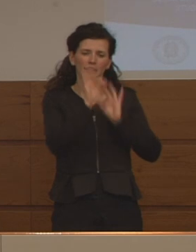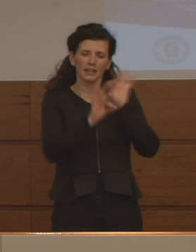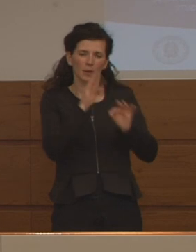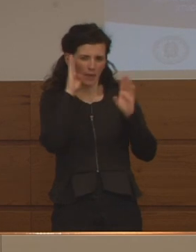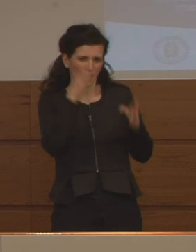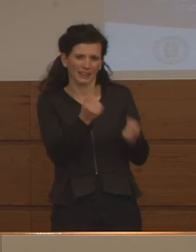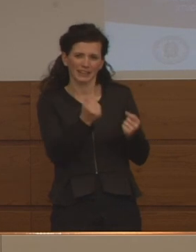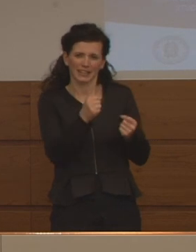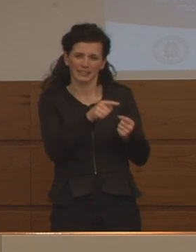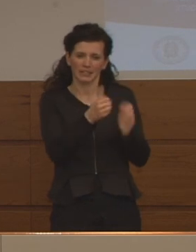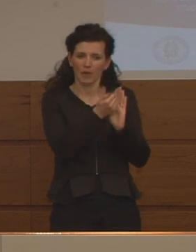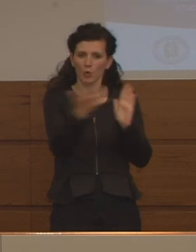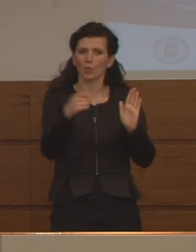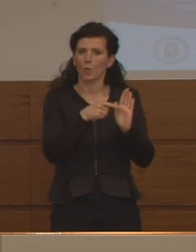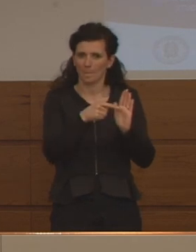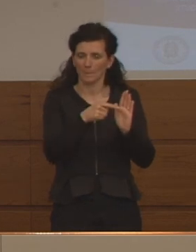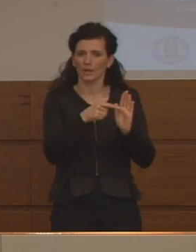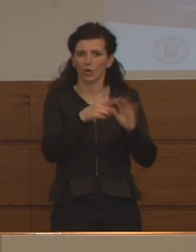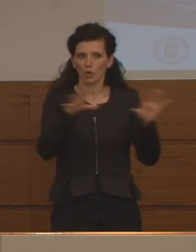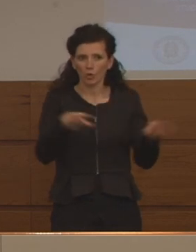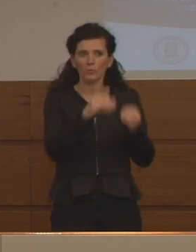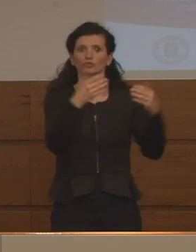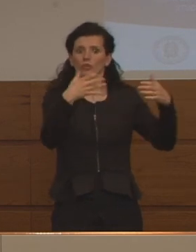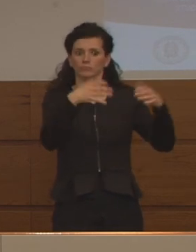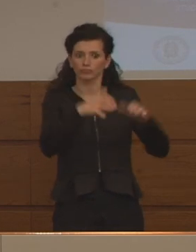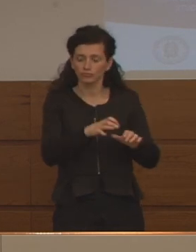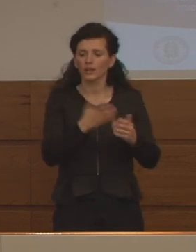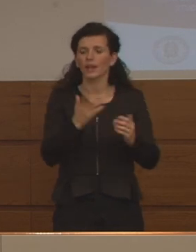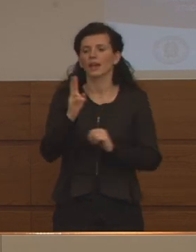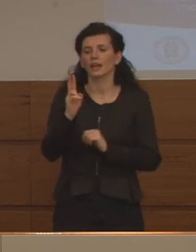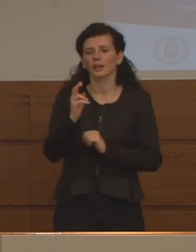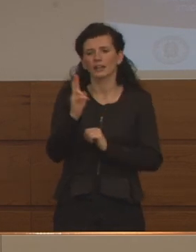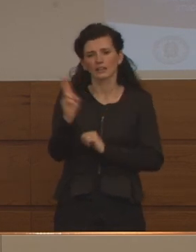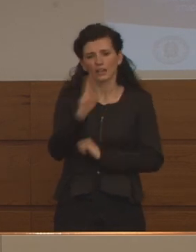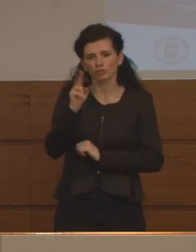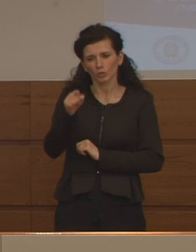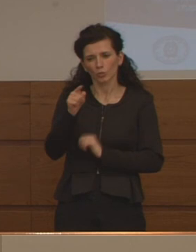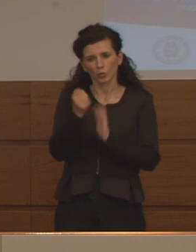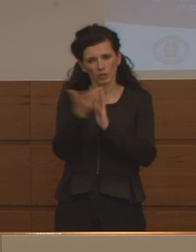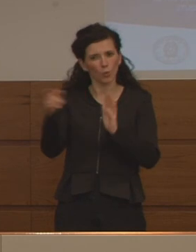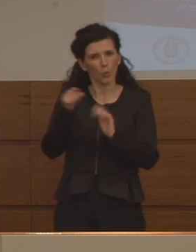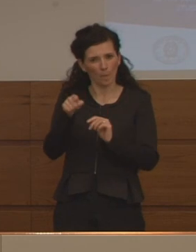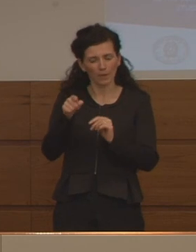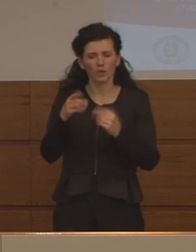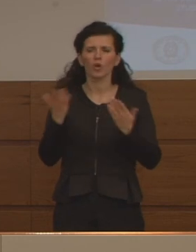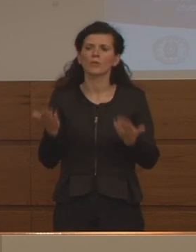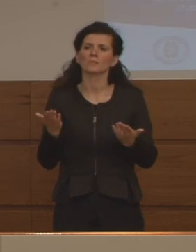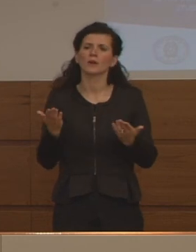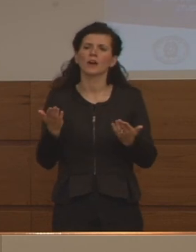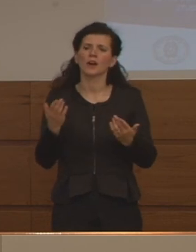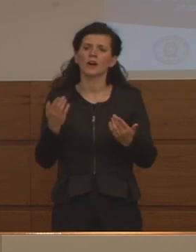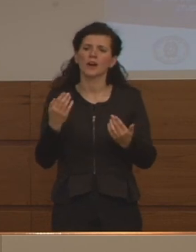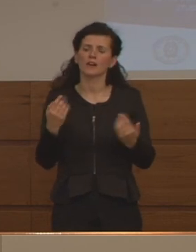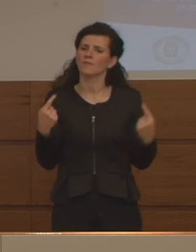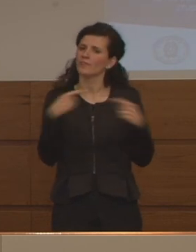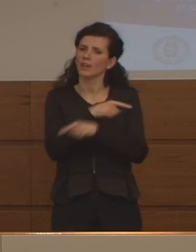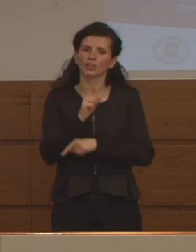e al numero dei deceduti per questa sera io vorrei iniziare e